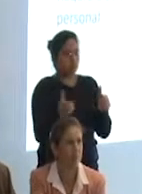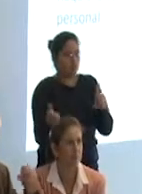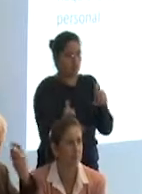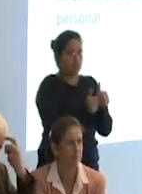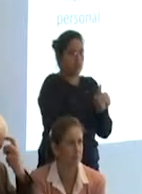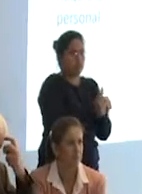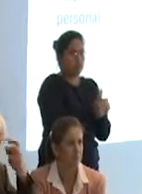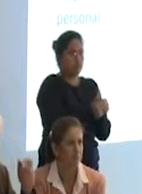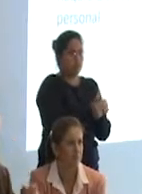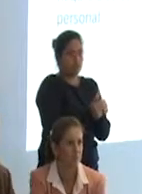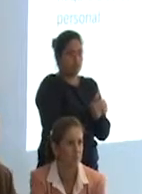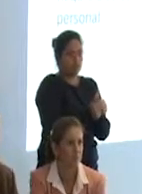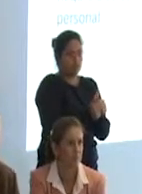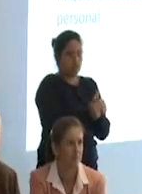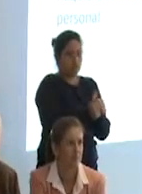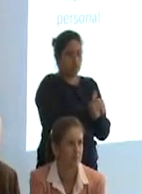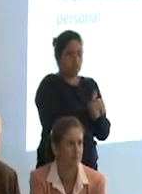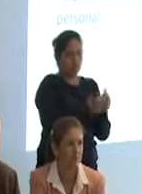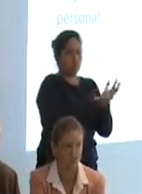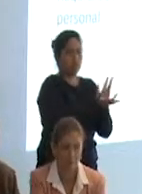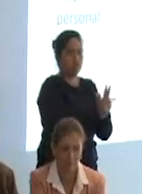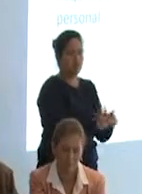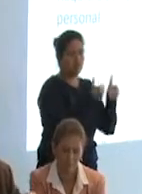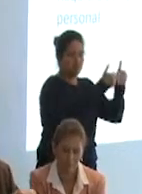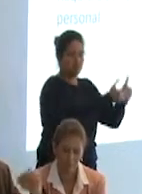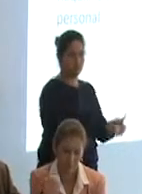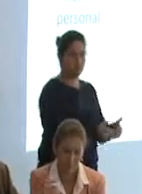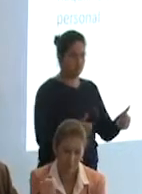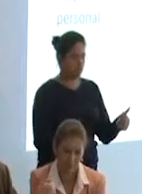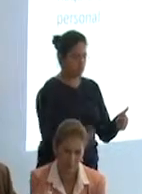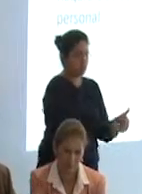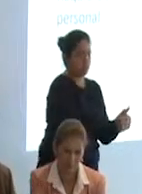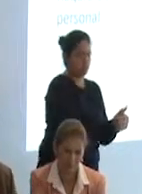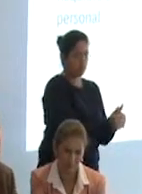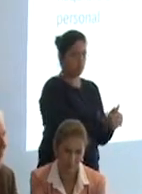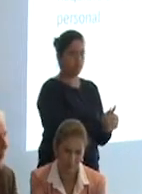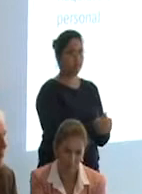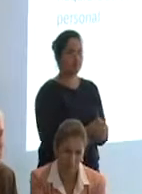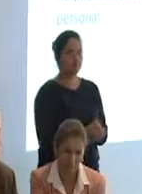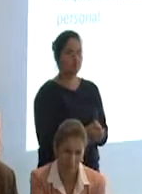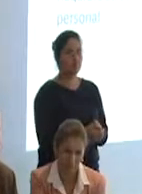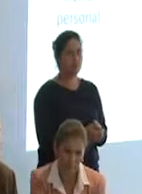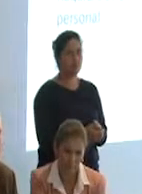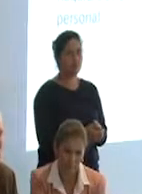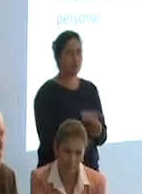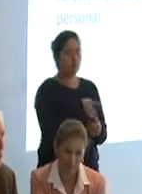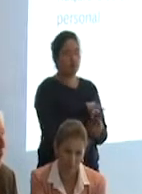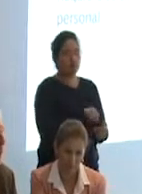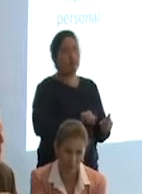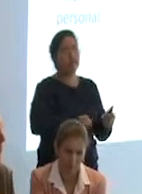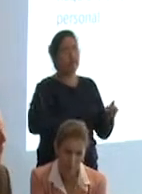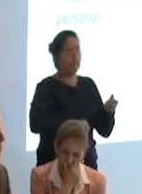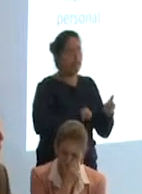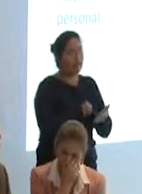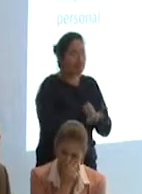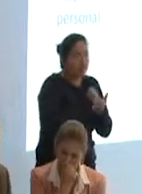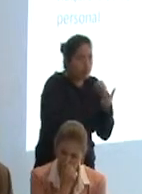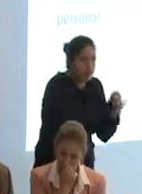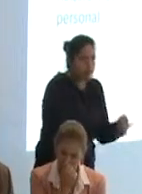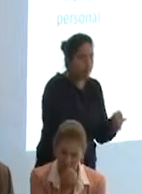lado del alumno en situación de discapacidad y lo ayudan